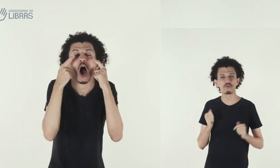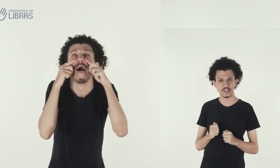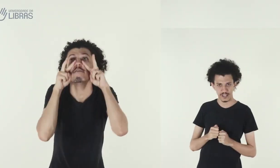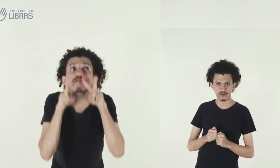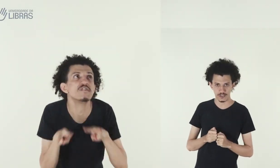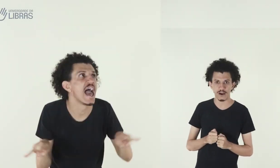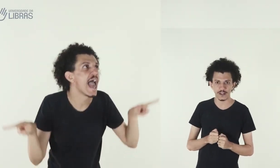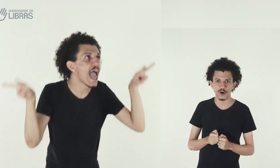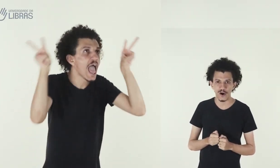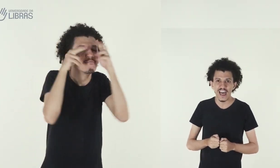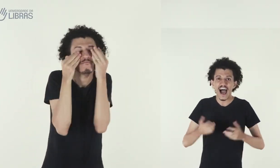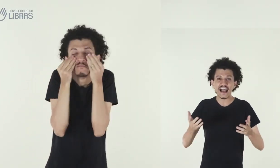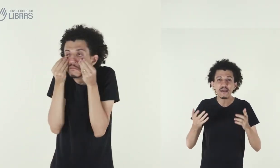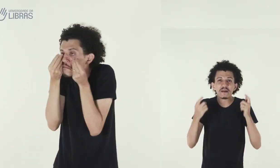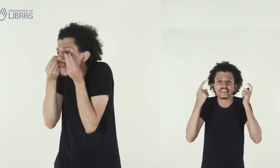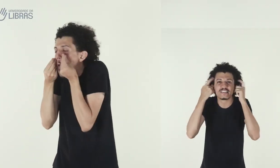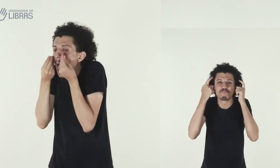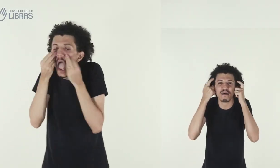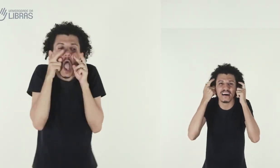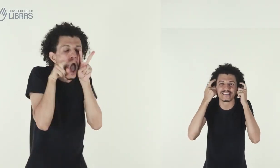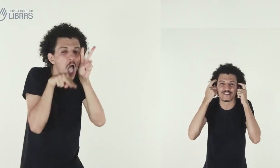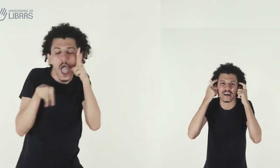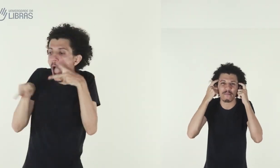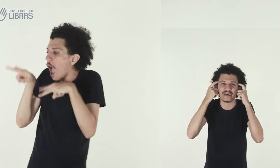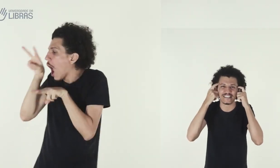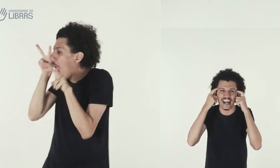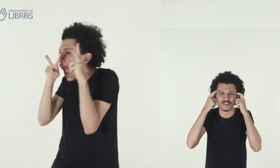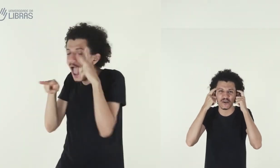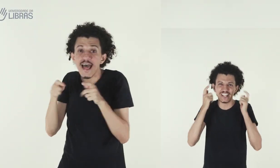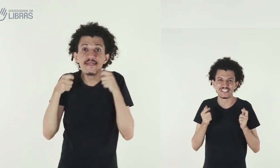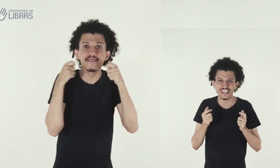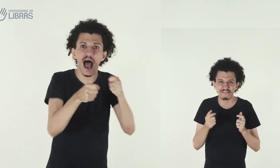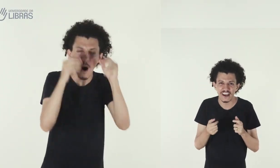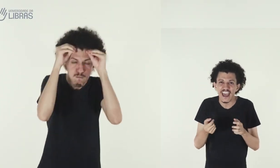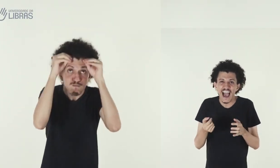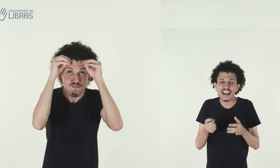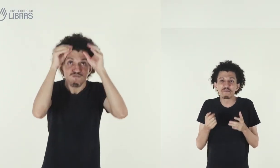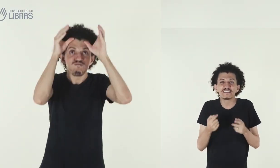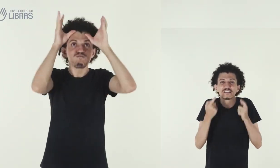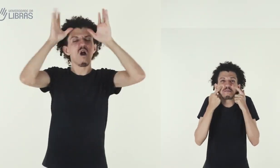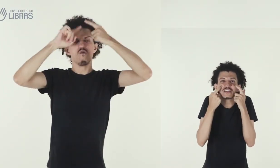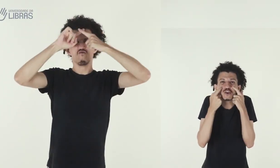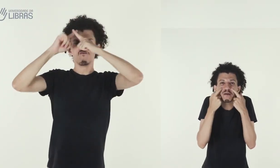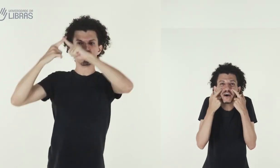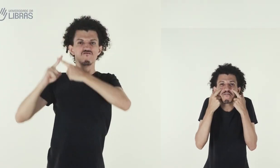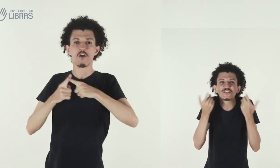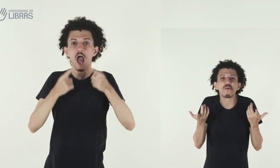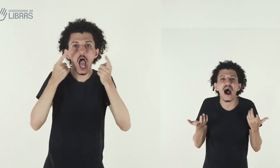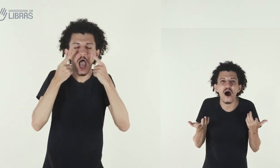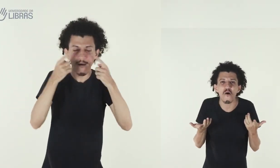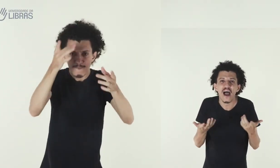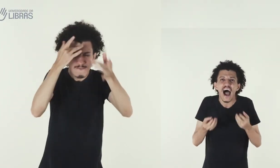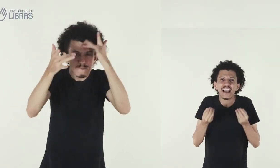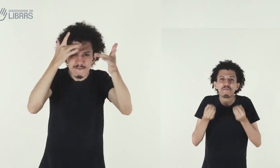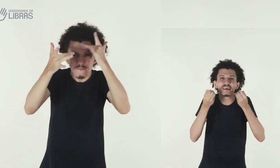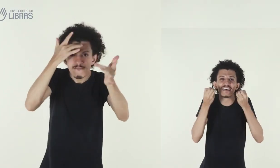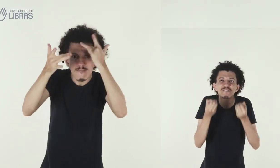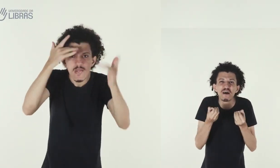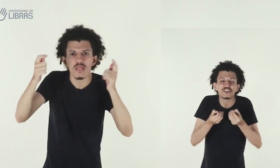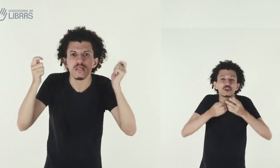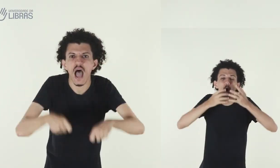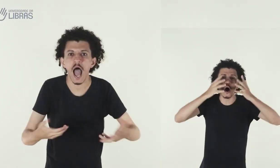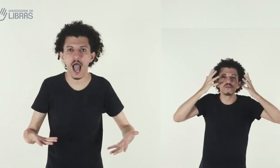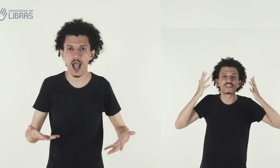de tudo que tem ao seu redor. A Libras expande a sua capacidade cognitiva, a Libras expande sua memória visual, a